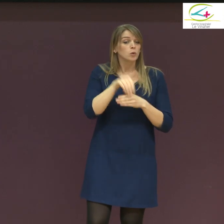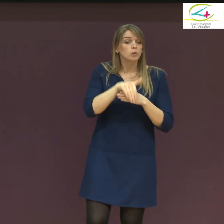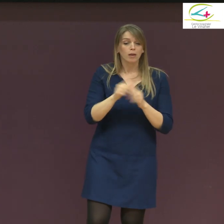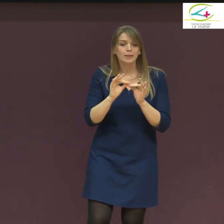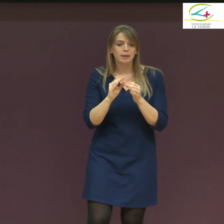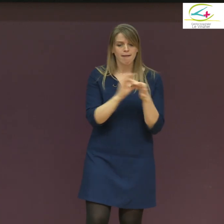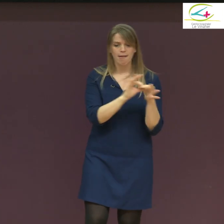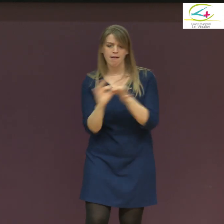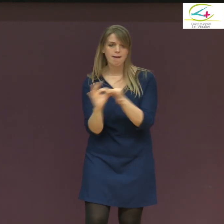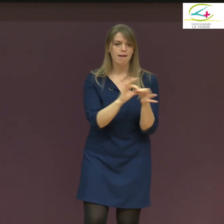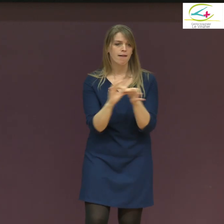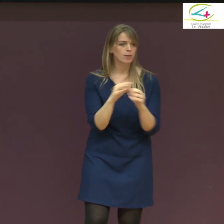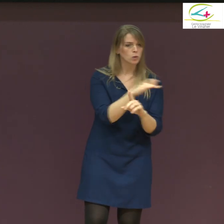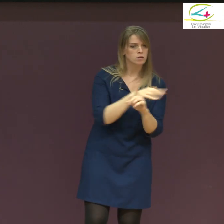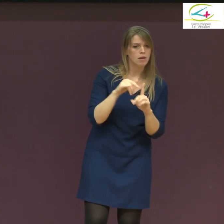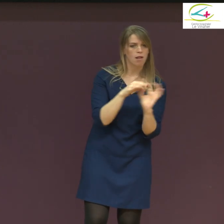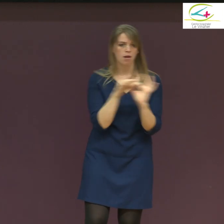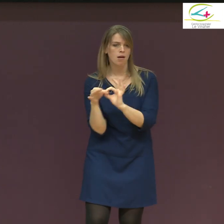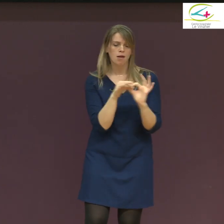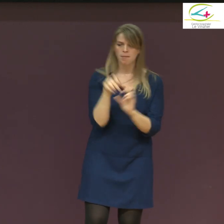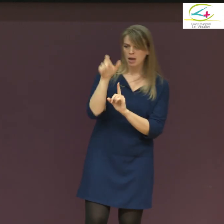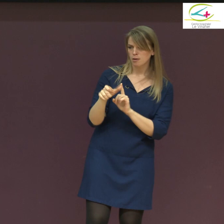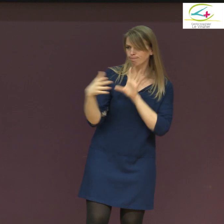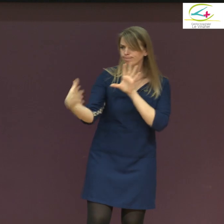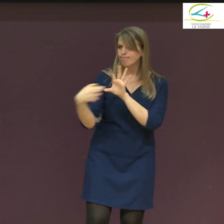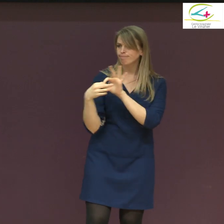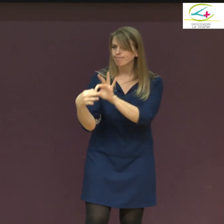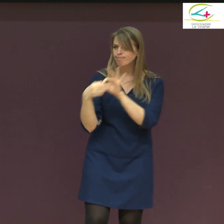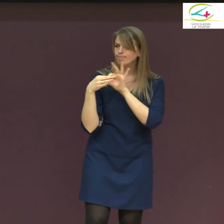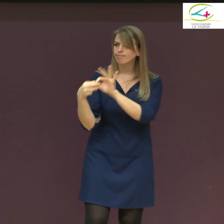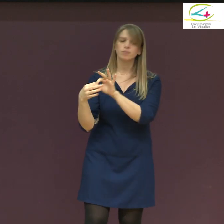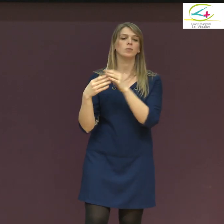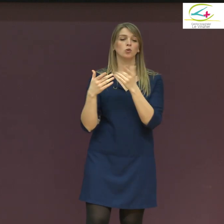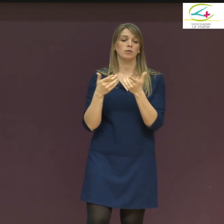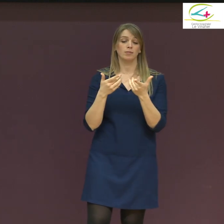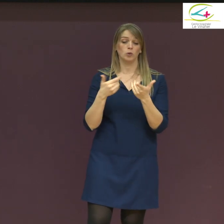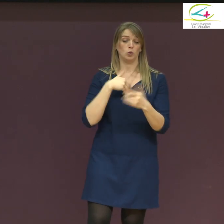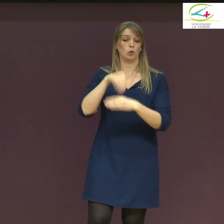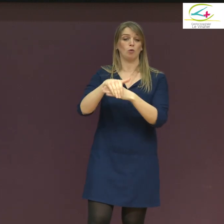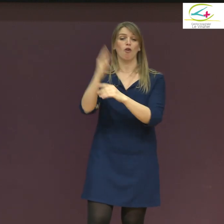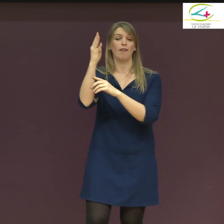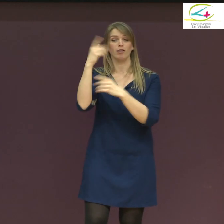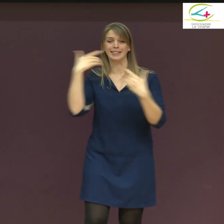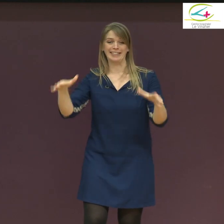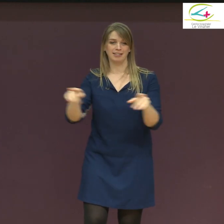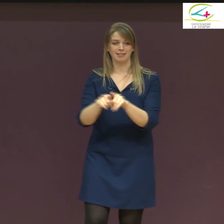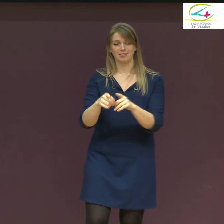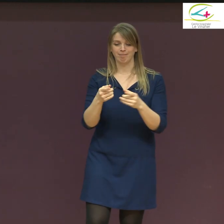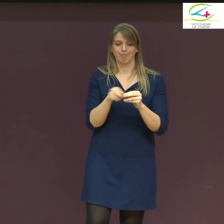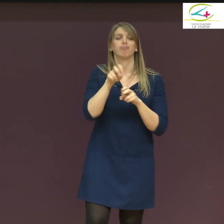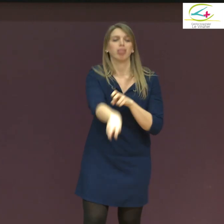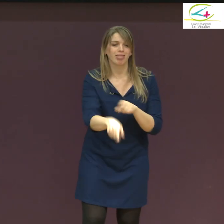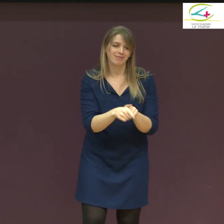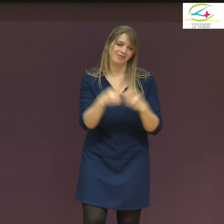et d'importance du souci de l'autre. Alors je vous spoil la fin déjà, en fait. Donc vous pouvez rentrer et aller manger si vous voulez.